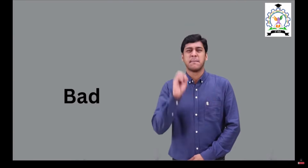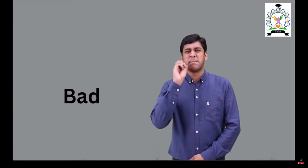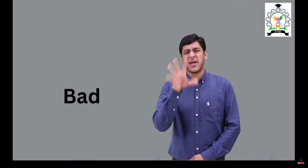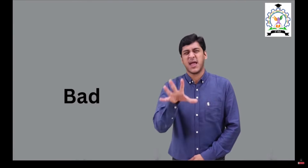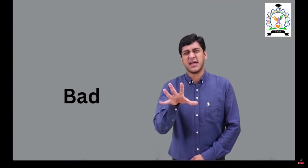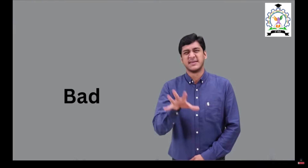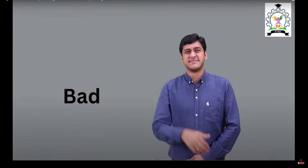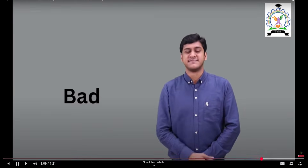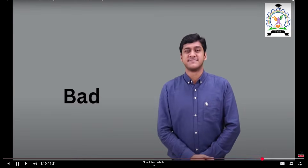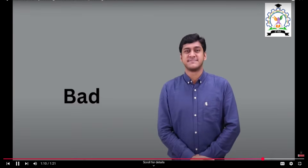बुरा,